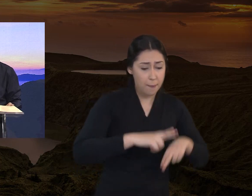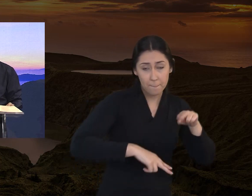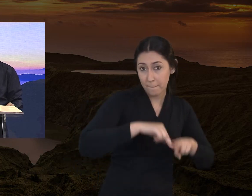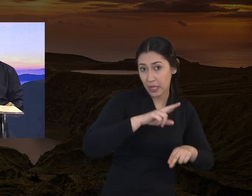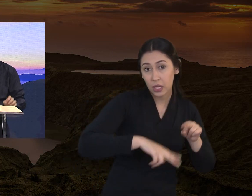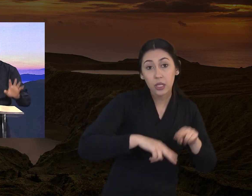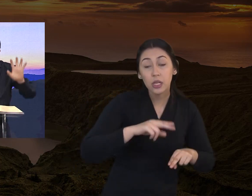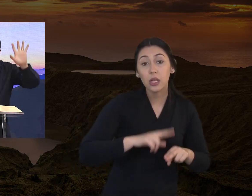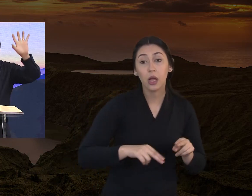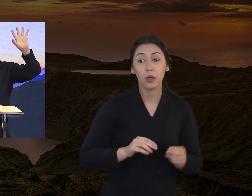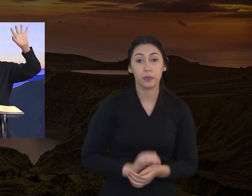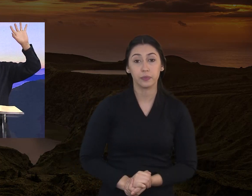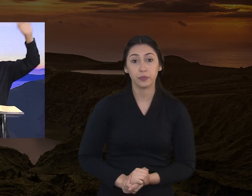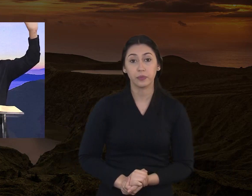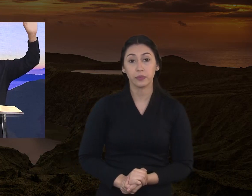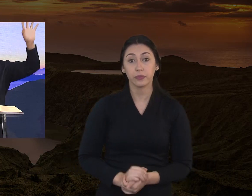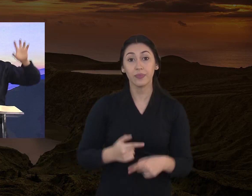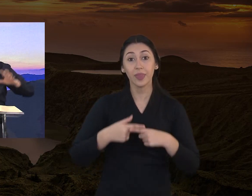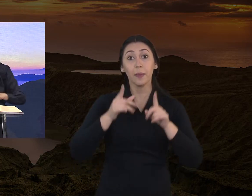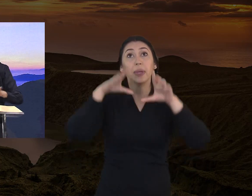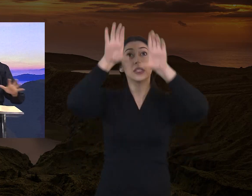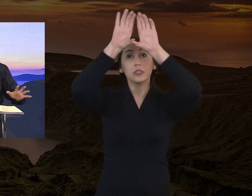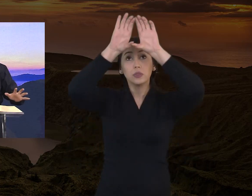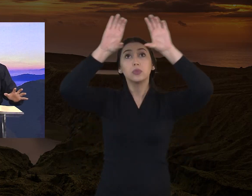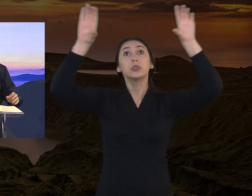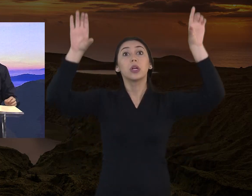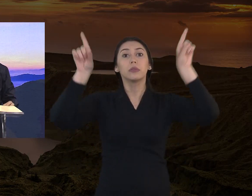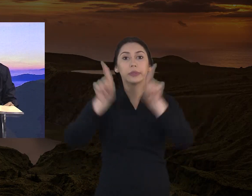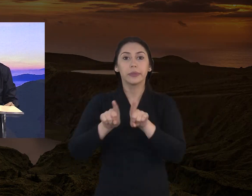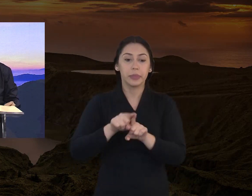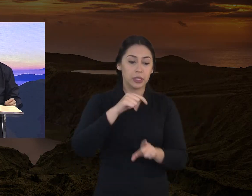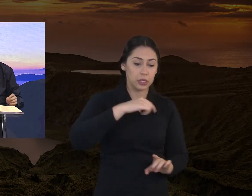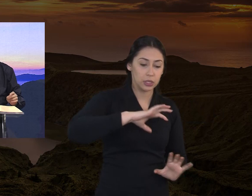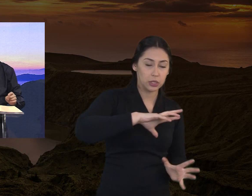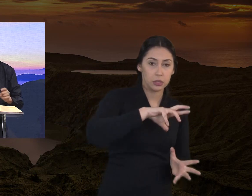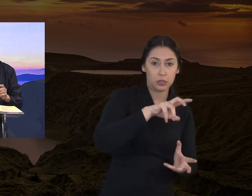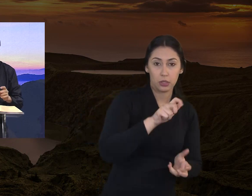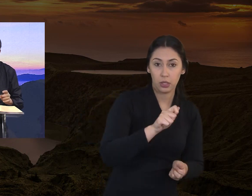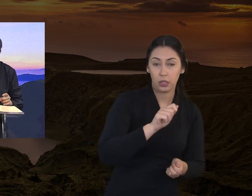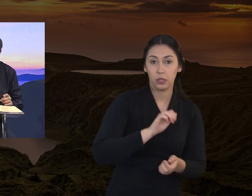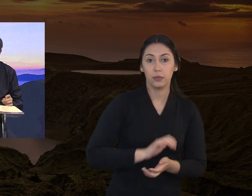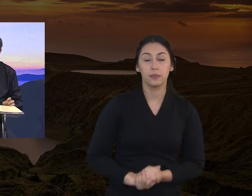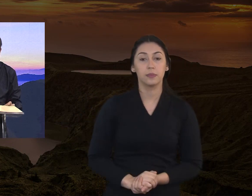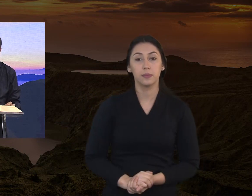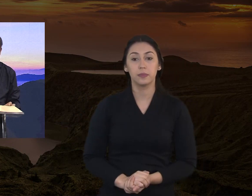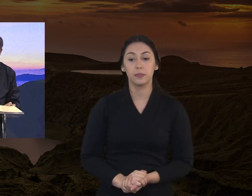material. Portanto, é nos céus e sobre a terra. E que